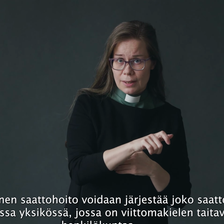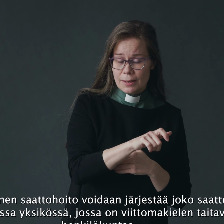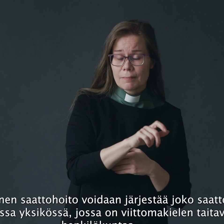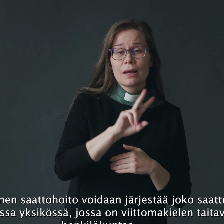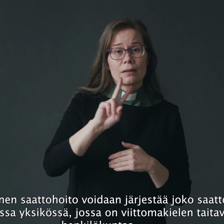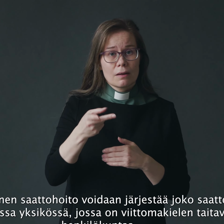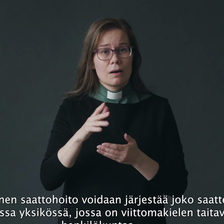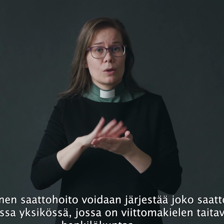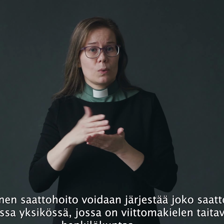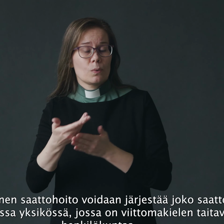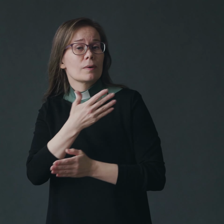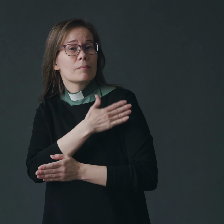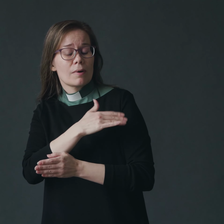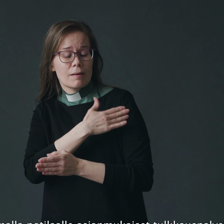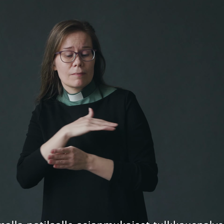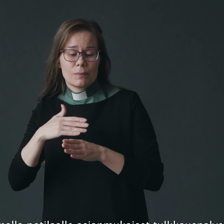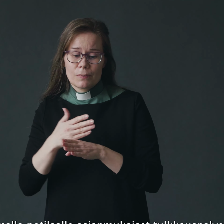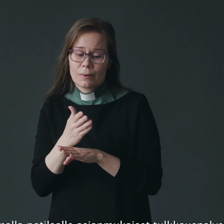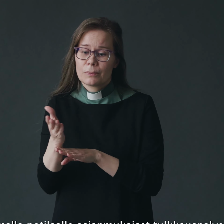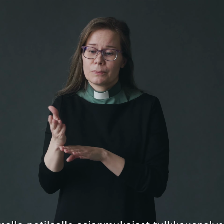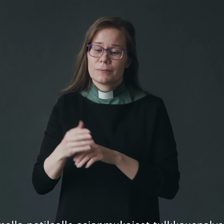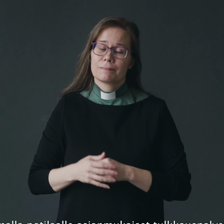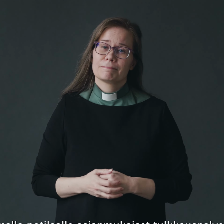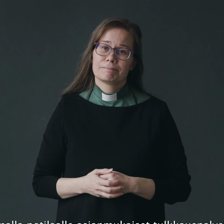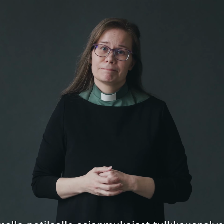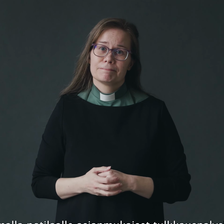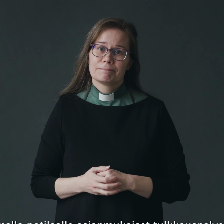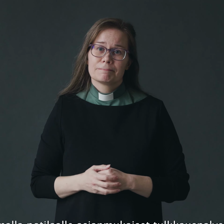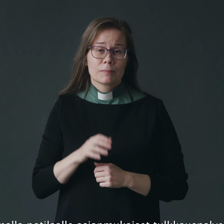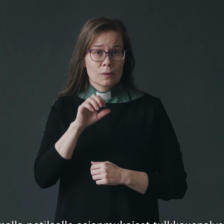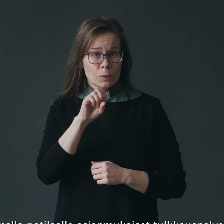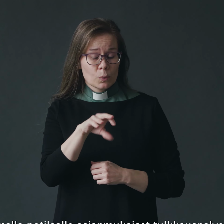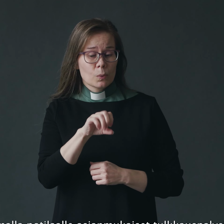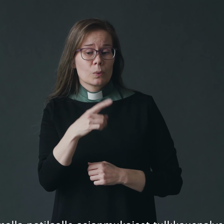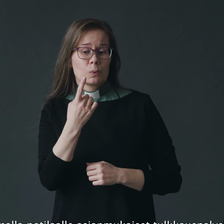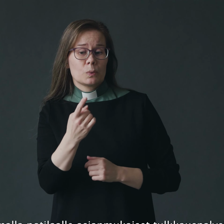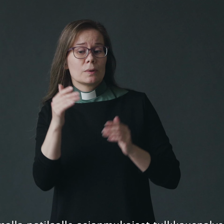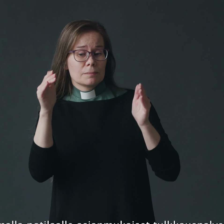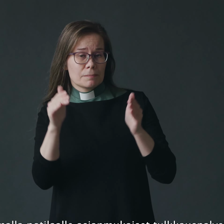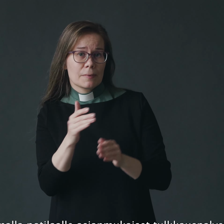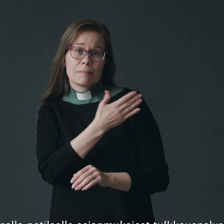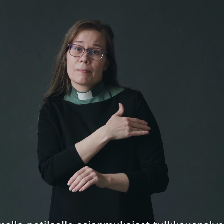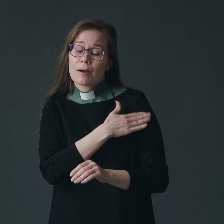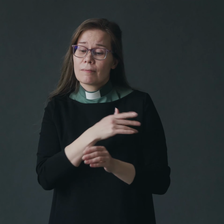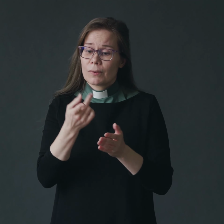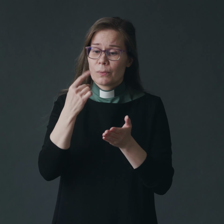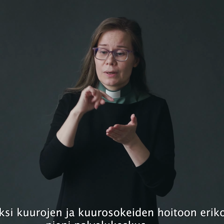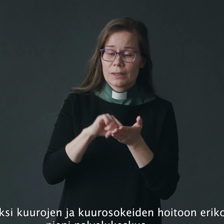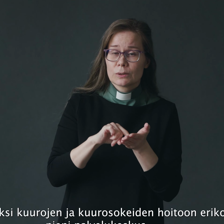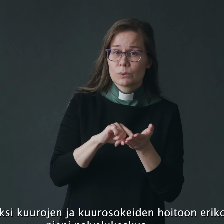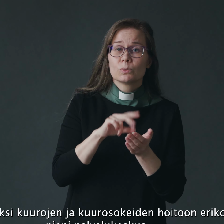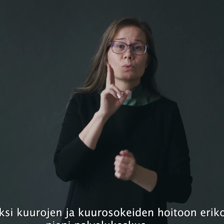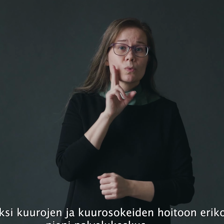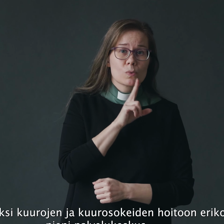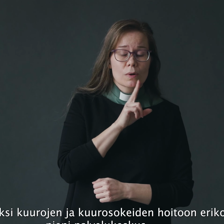taitavaa henkilökuntaa, tai tilaamalla potilaalle asianmukaiset tulkkauspalvelut. Turun kaupungissa